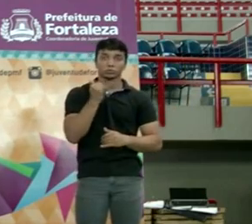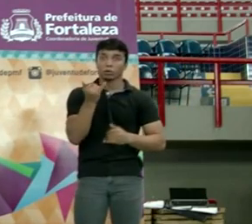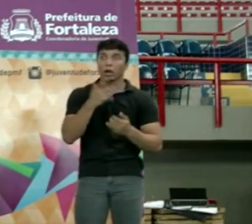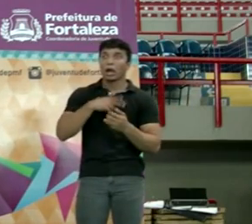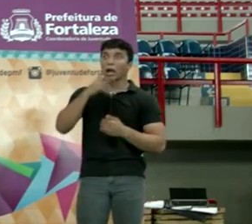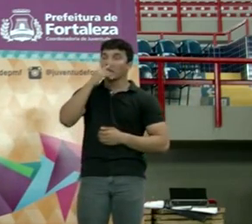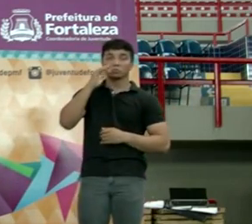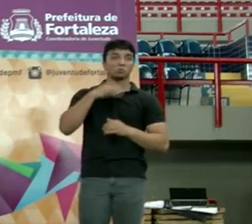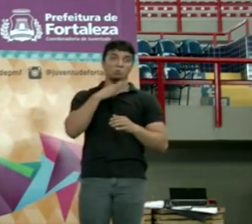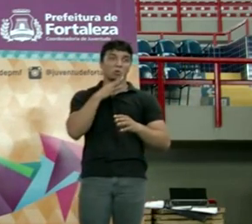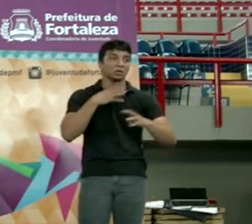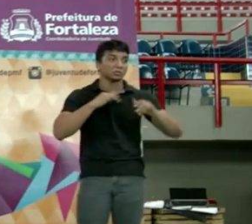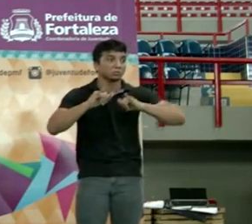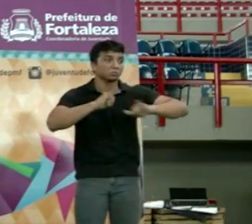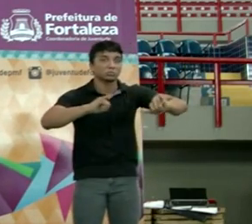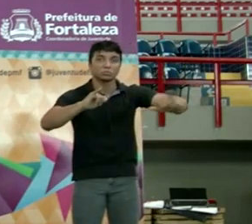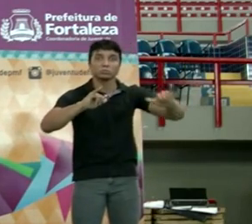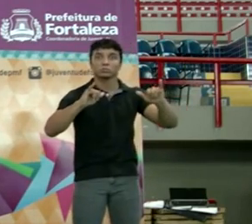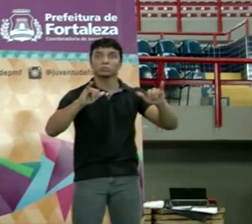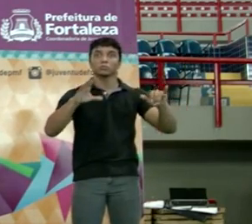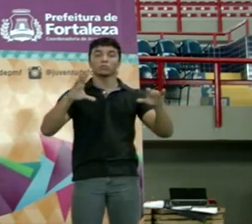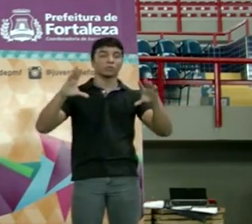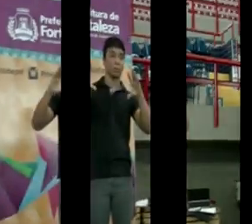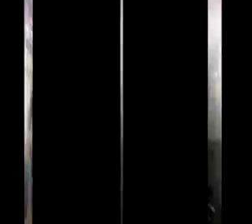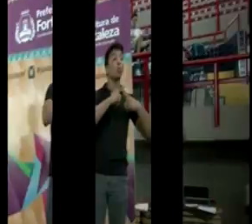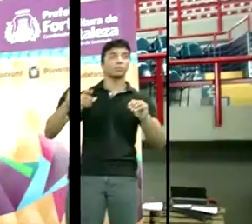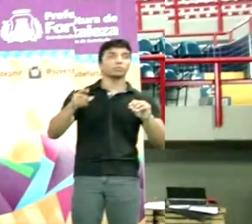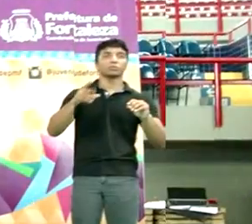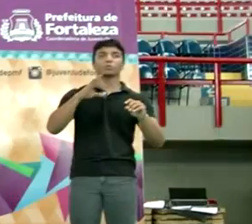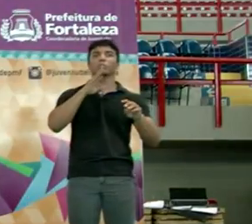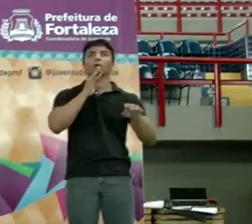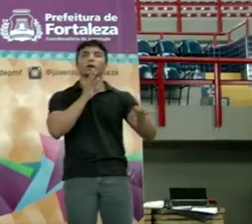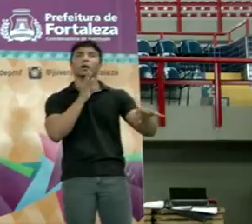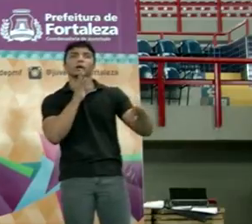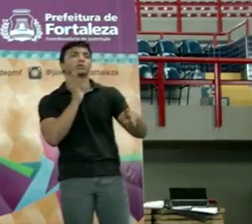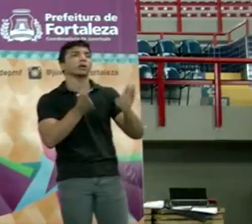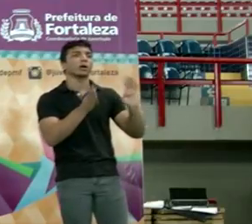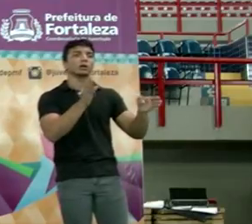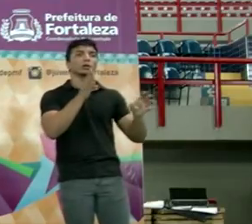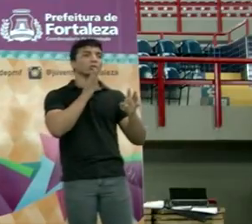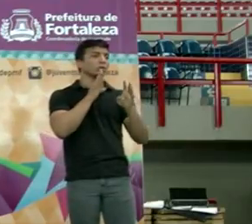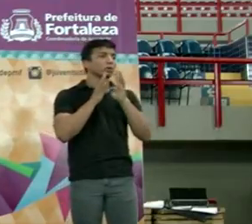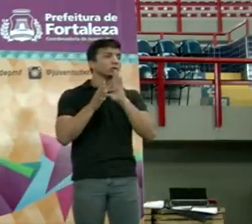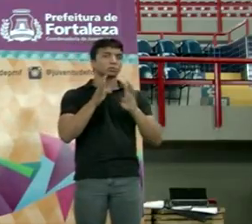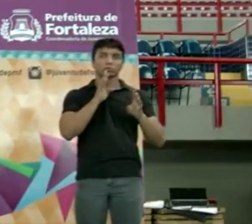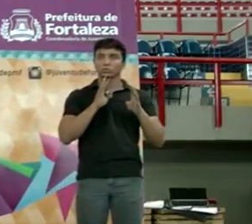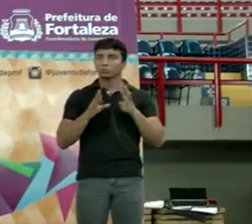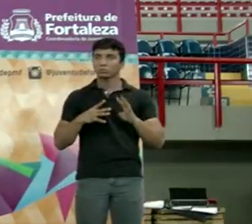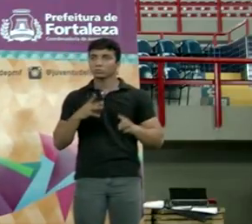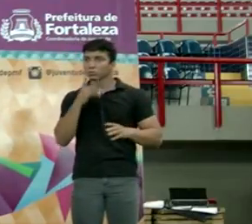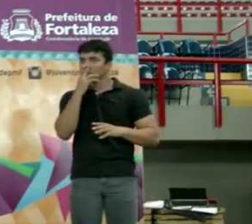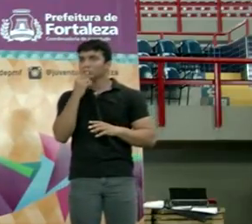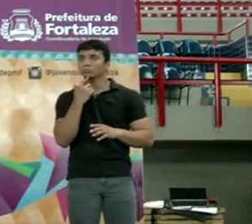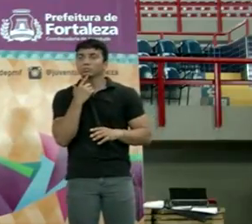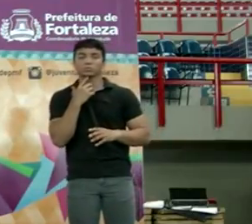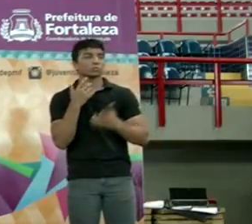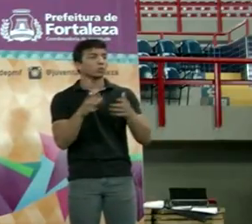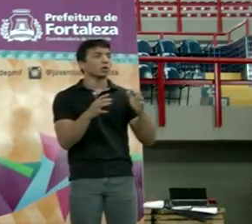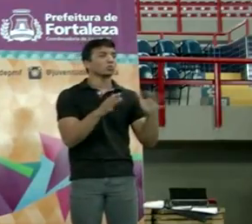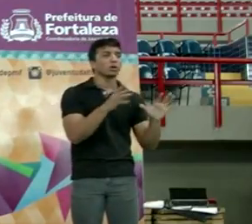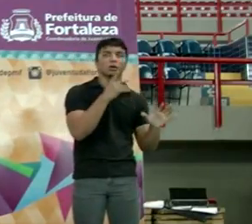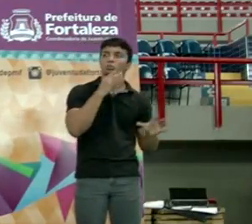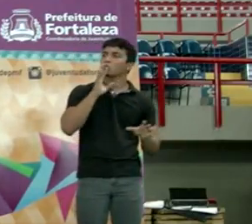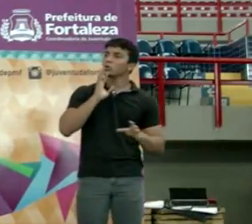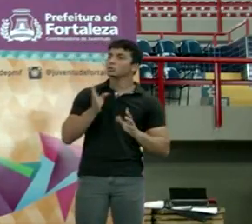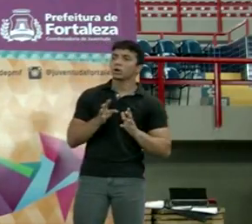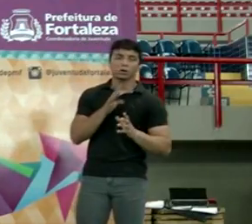bombando. A galera... Chega um momento que a galera já sabe. Começa a menos gente querer compartilhar, que a fofoca já se